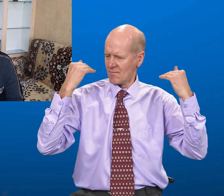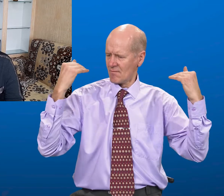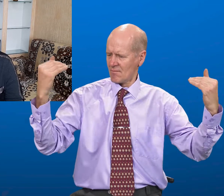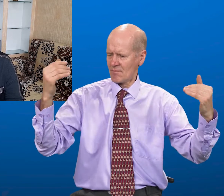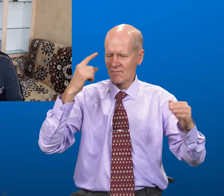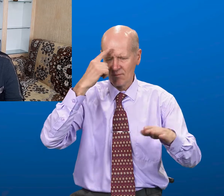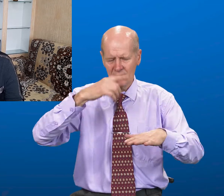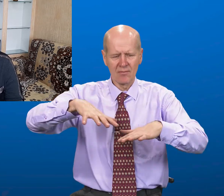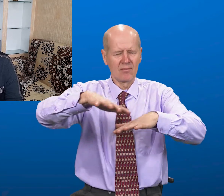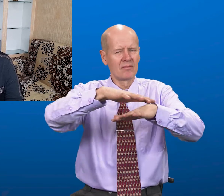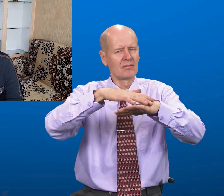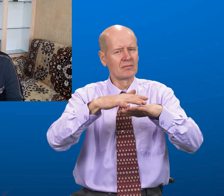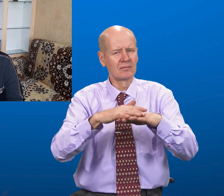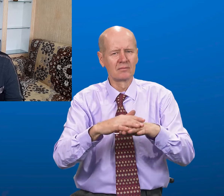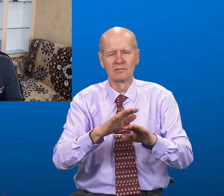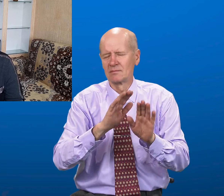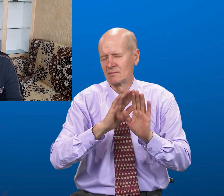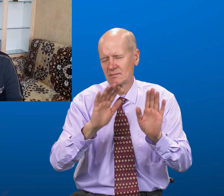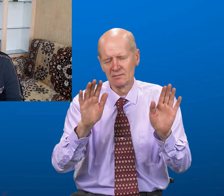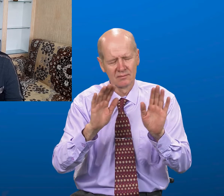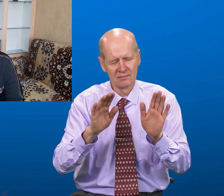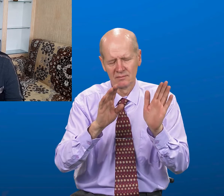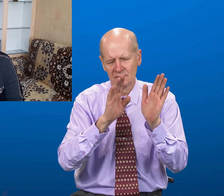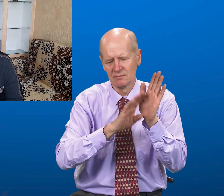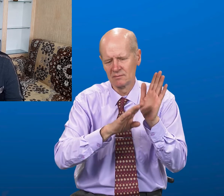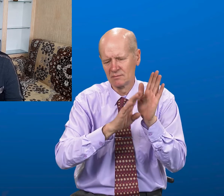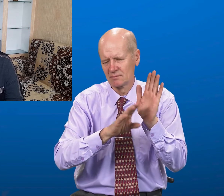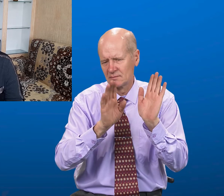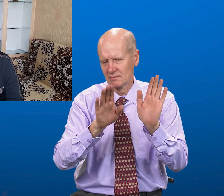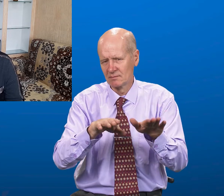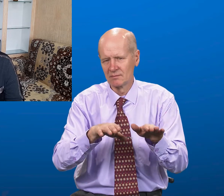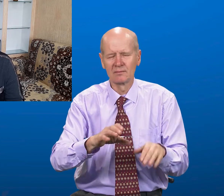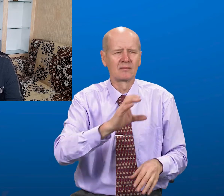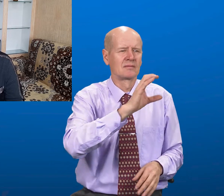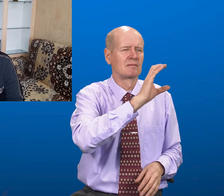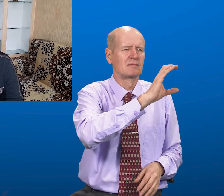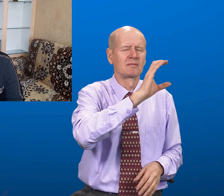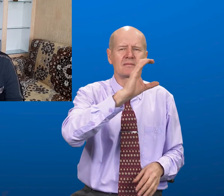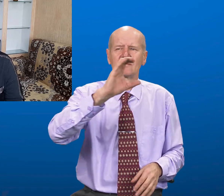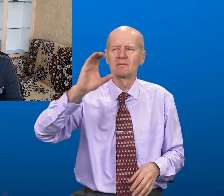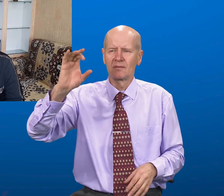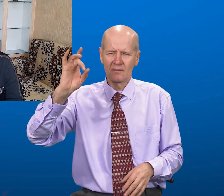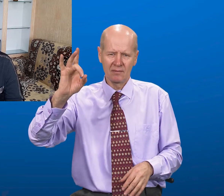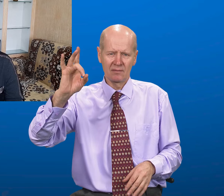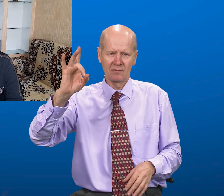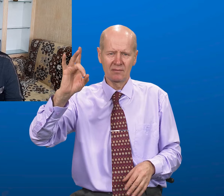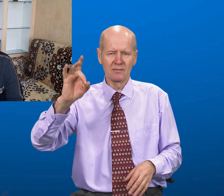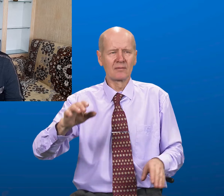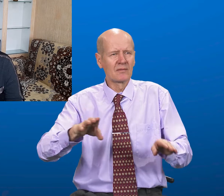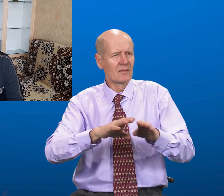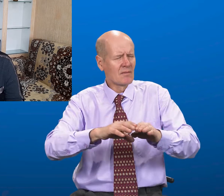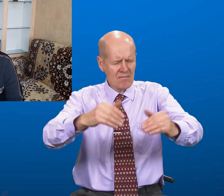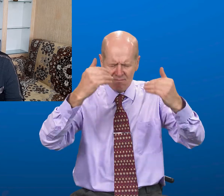случайностью. Она дается Богом, она им контролируется, им поддерживается, и им же в